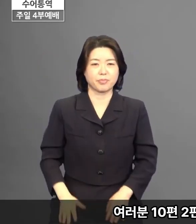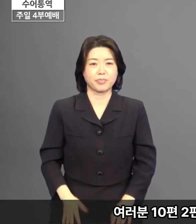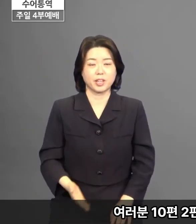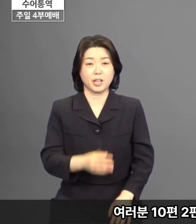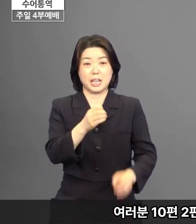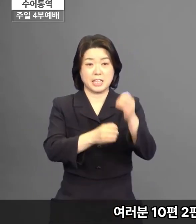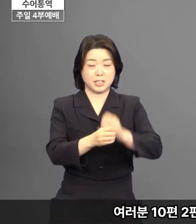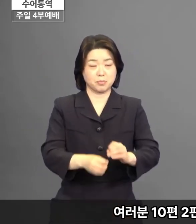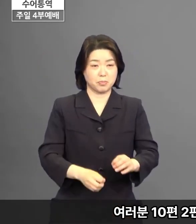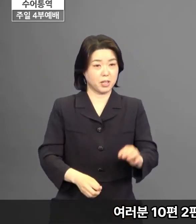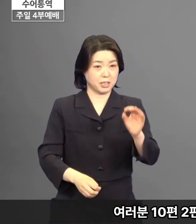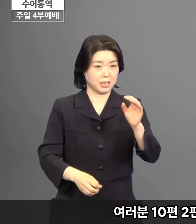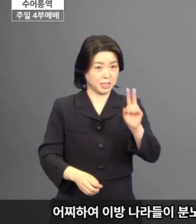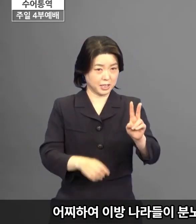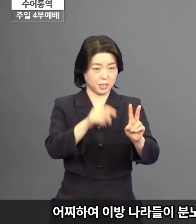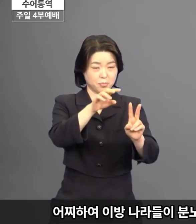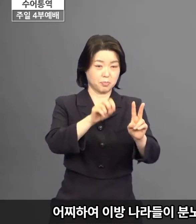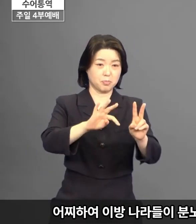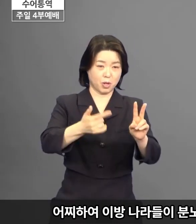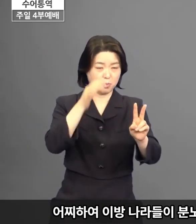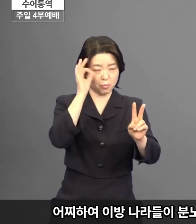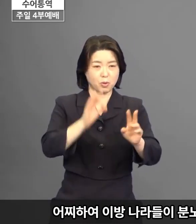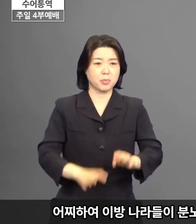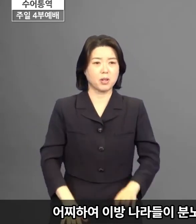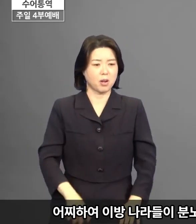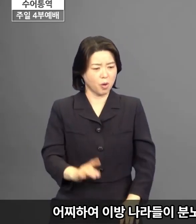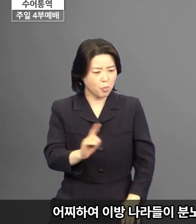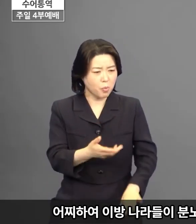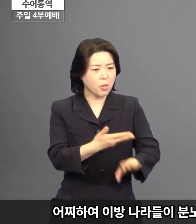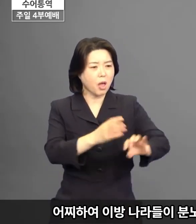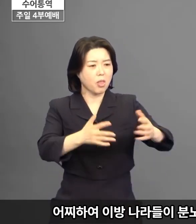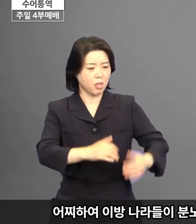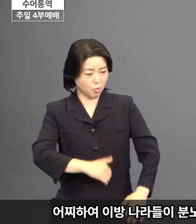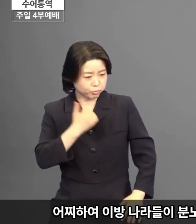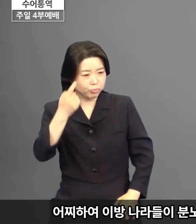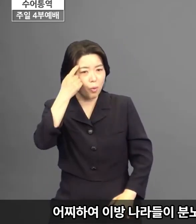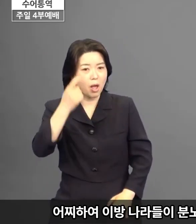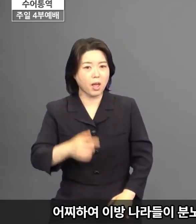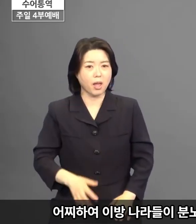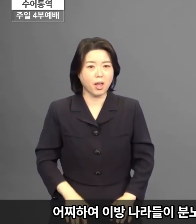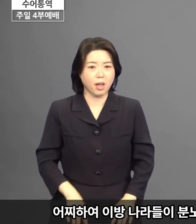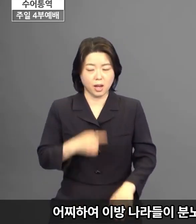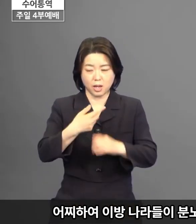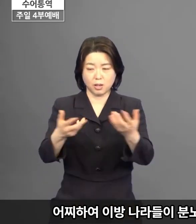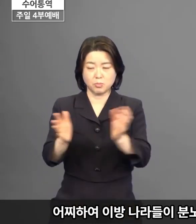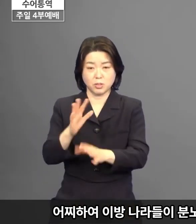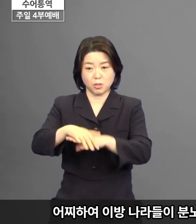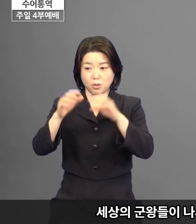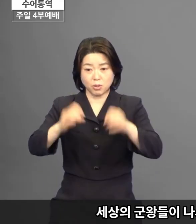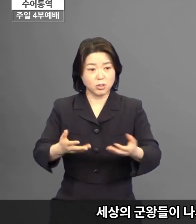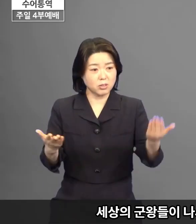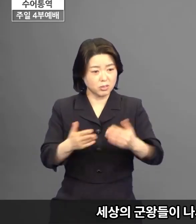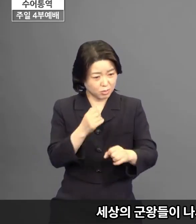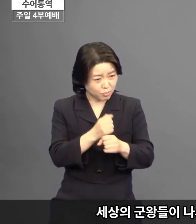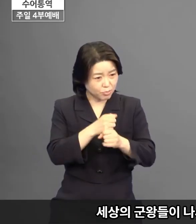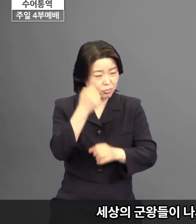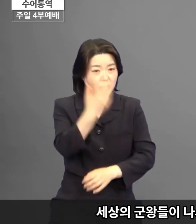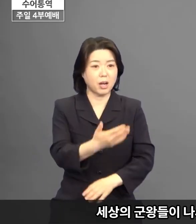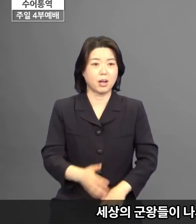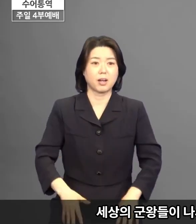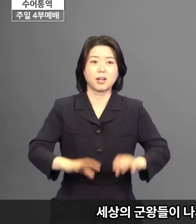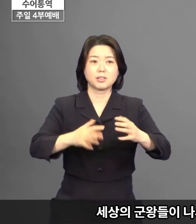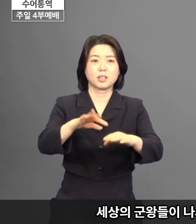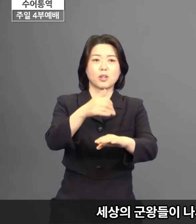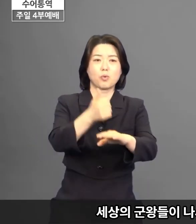시편 2편에 이런 말씀이 나와요. 어찌하여 이방 나라들이 분노하며 민족들이 헛된 일을 꾸미는가? 세상의 군왕들이